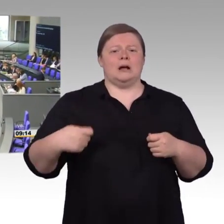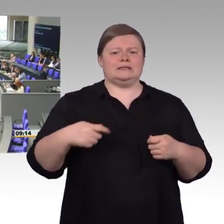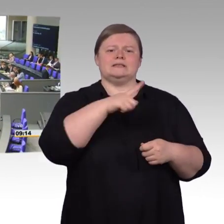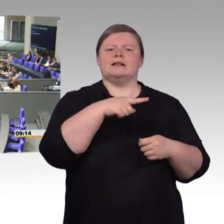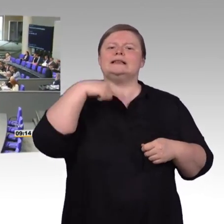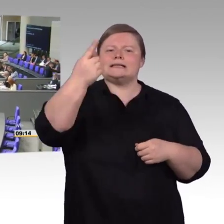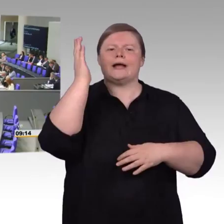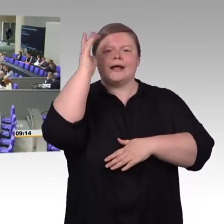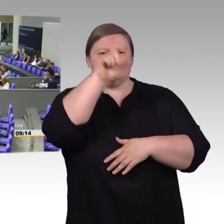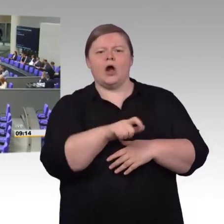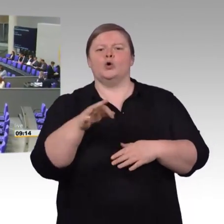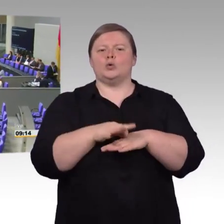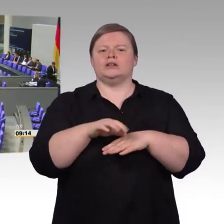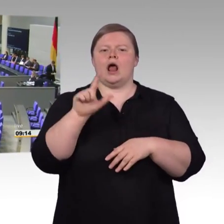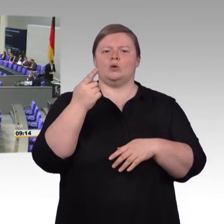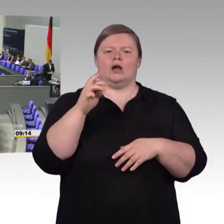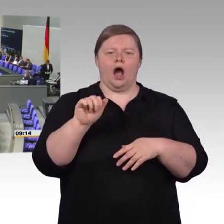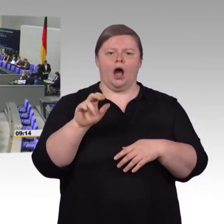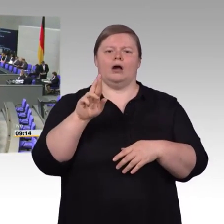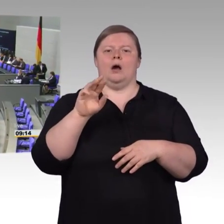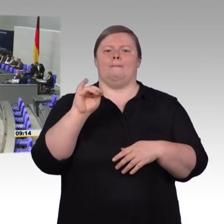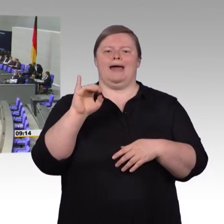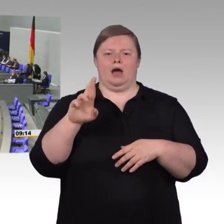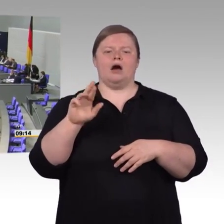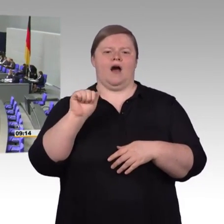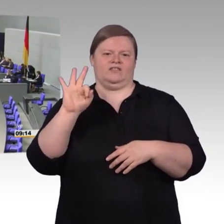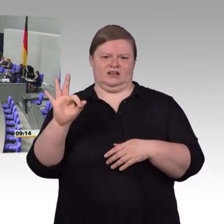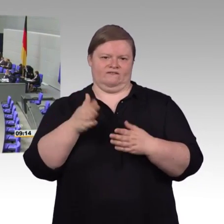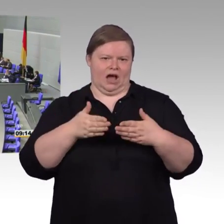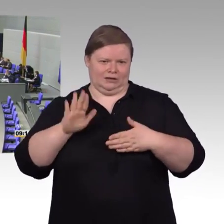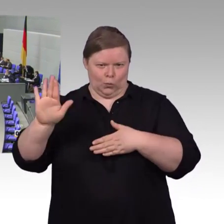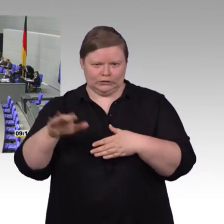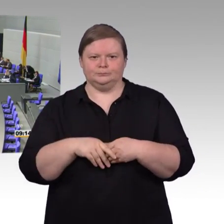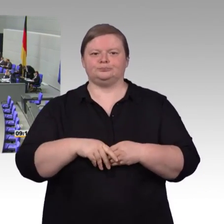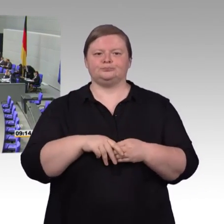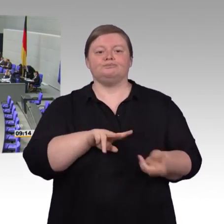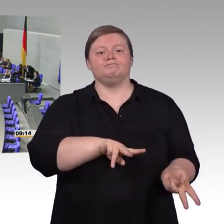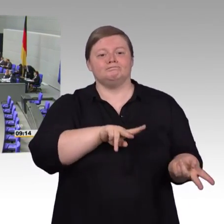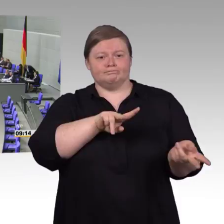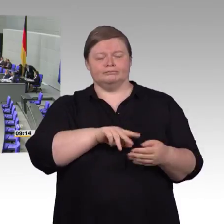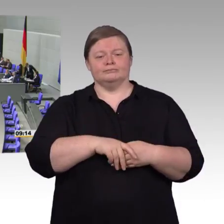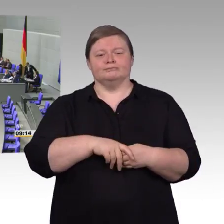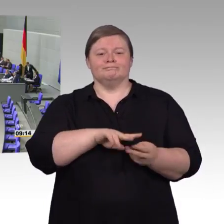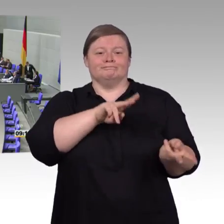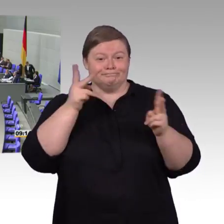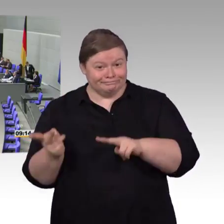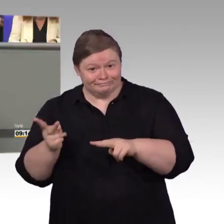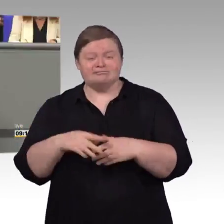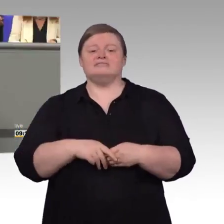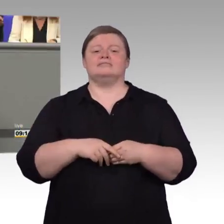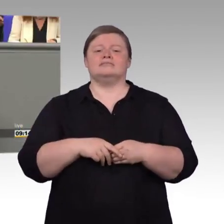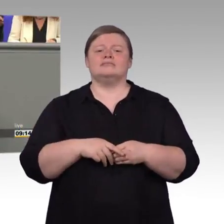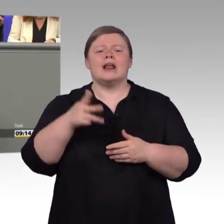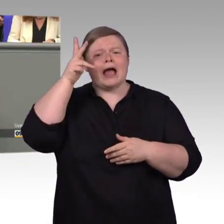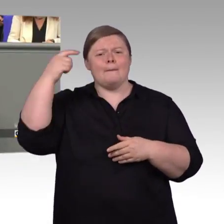Herr Präsident, meine sehr verehrten Damen und Herren, die Musterfeststellungsklage erscheint uns, wie an dieser Stelle ja schon